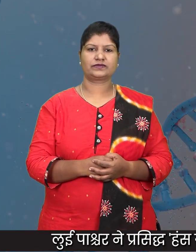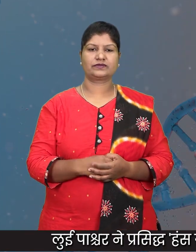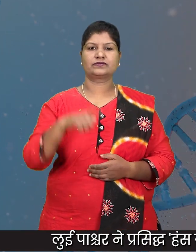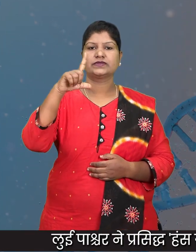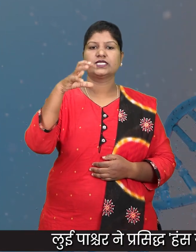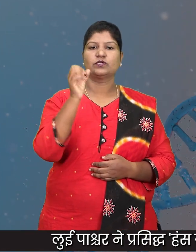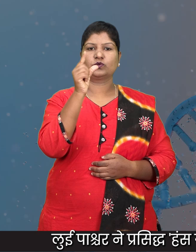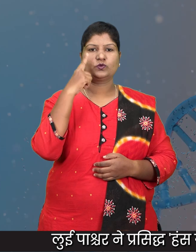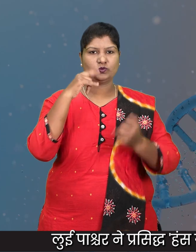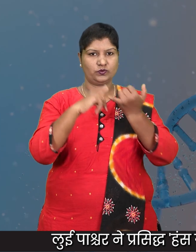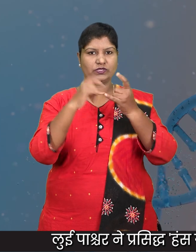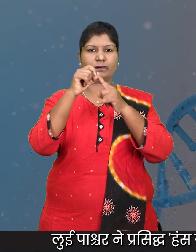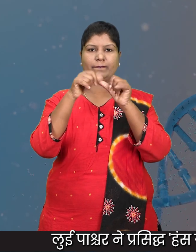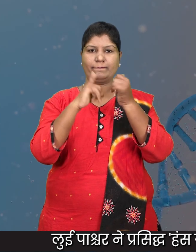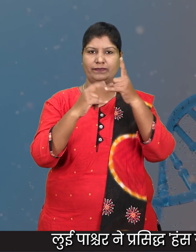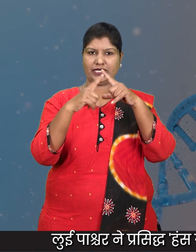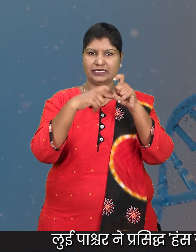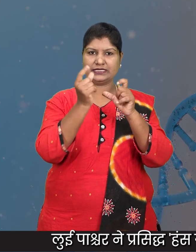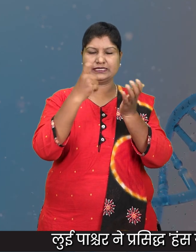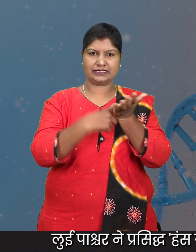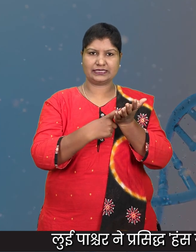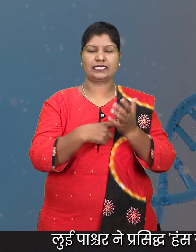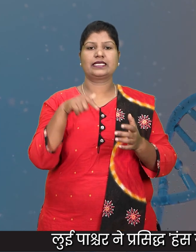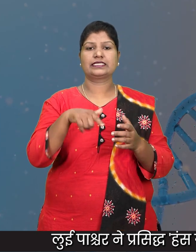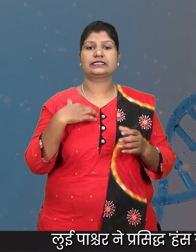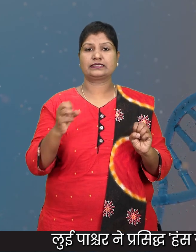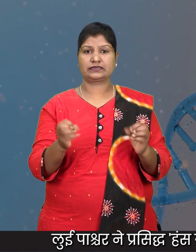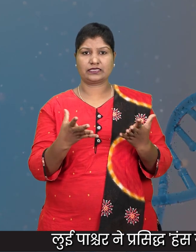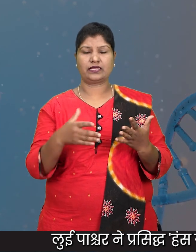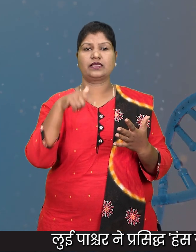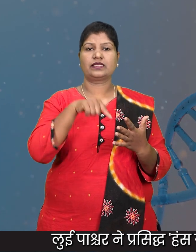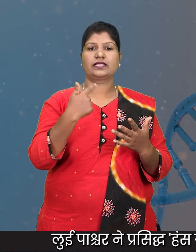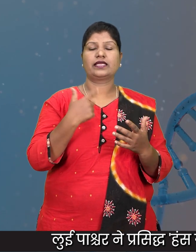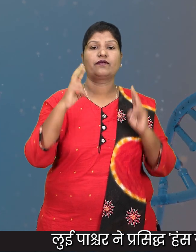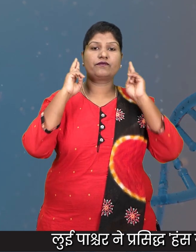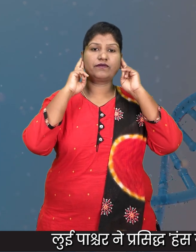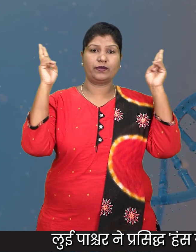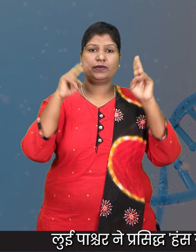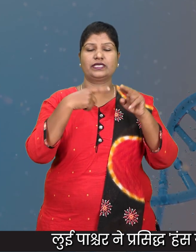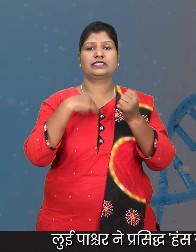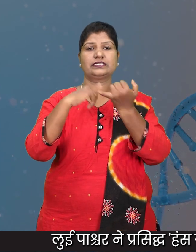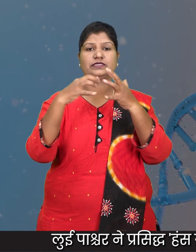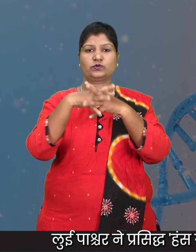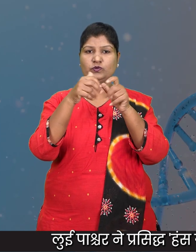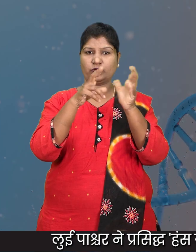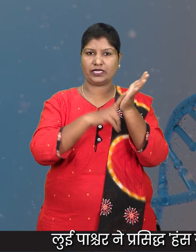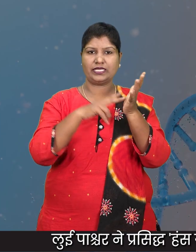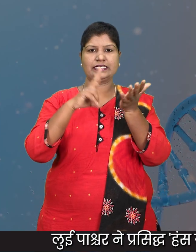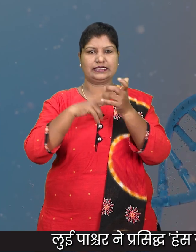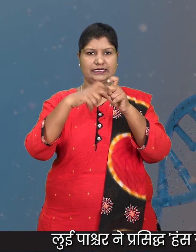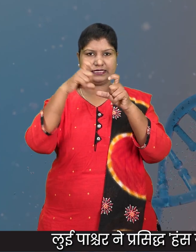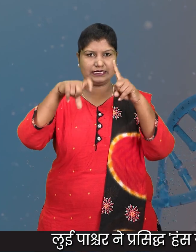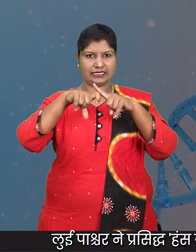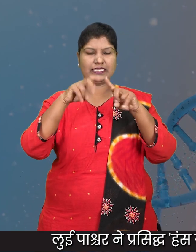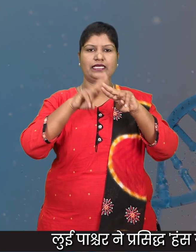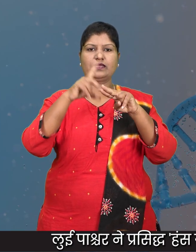दृश्य 2। लुईस पास्चर ने प्रसिद्ध हम्स गर्दन फ्लास्क प्रयोग किया है और सिद्ध